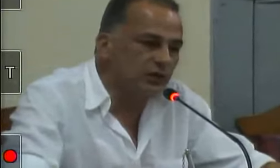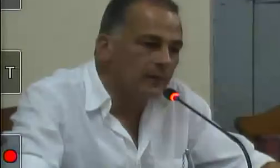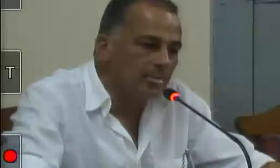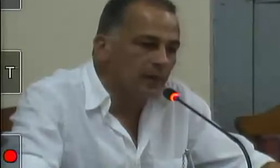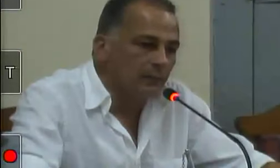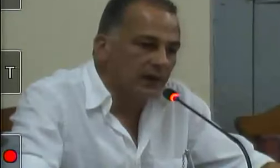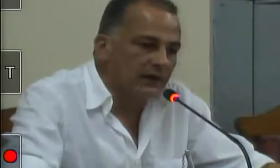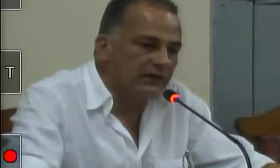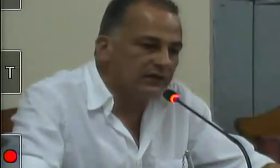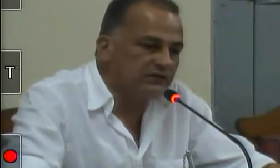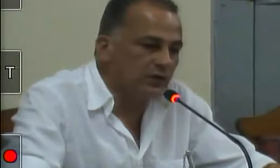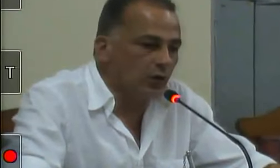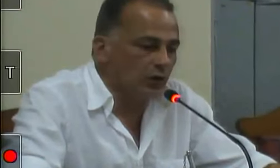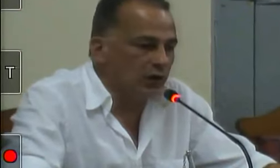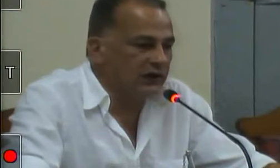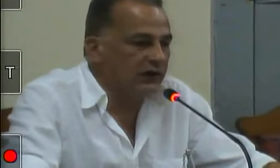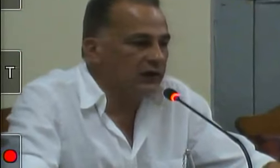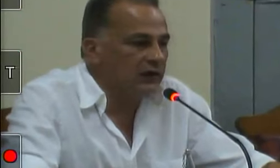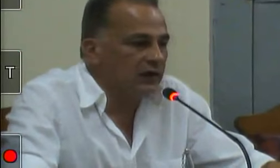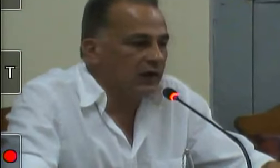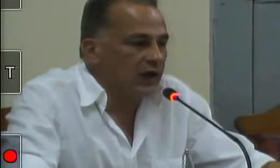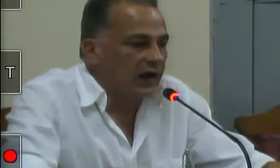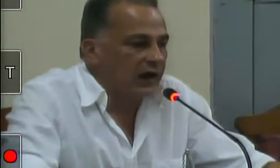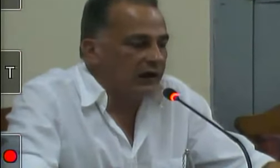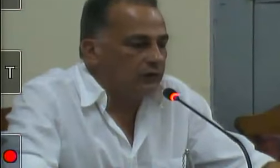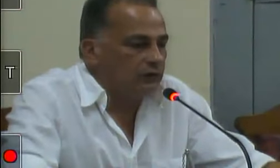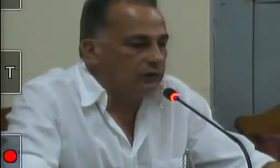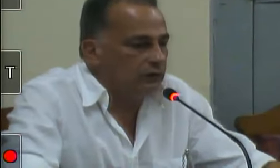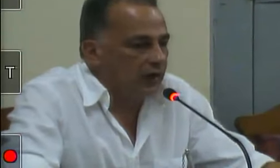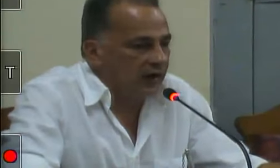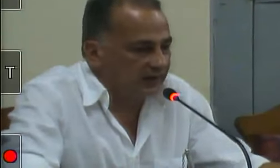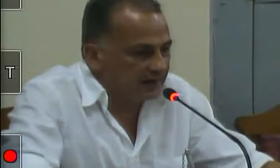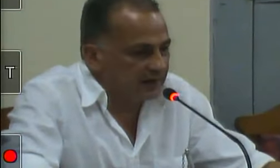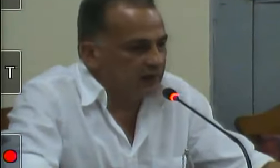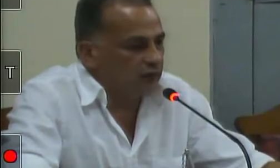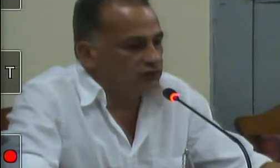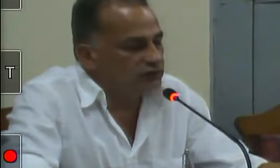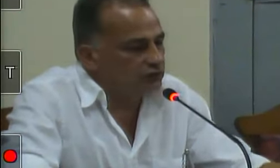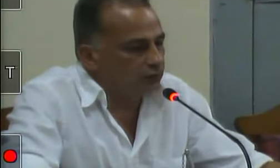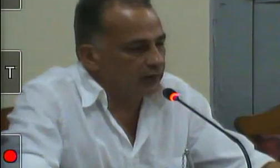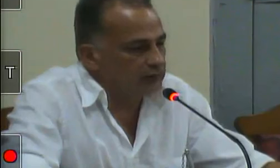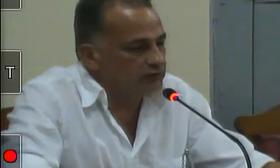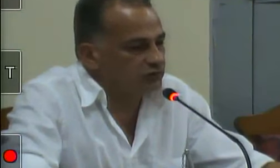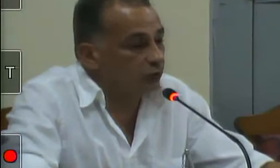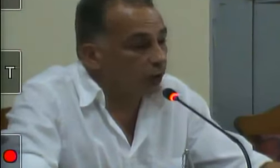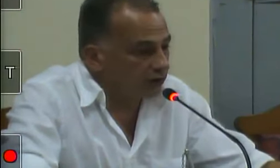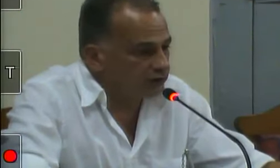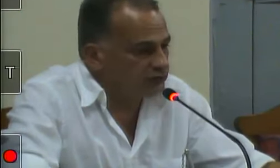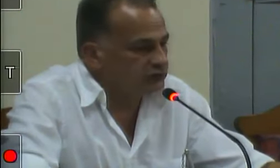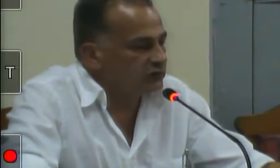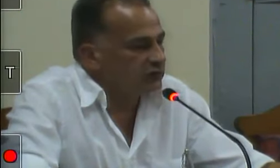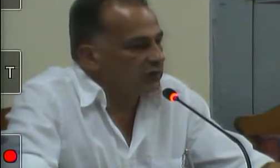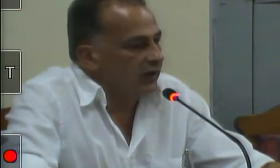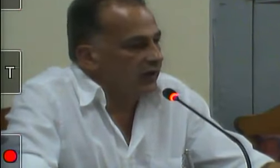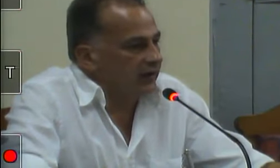espaço para que se coloque a cadeira com os instrumentos